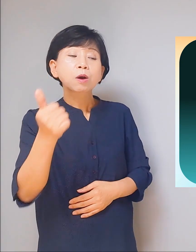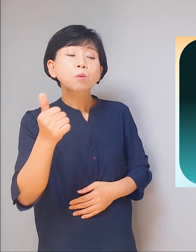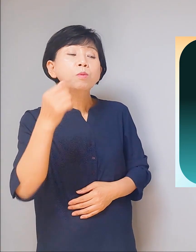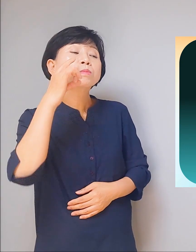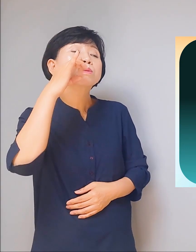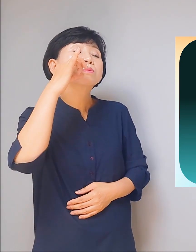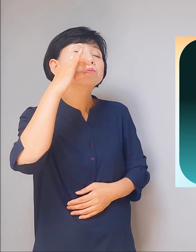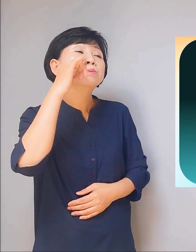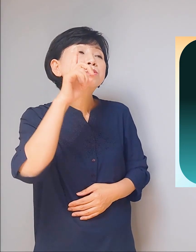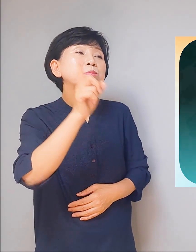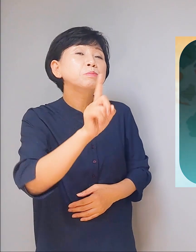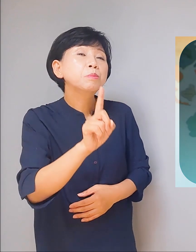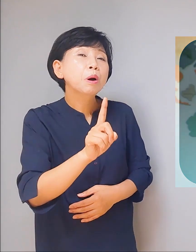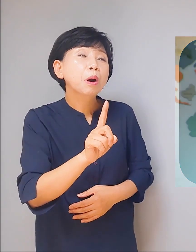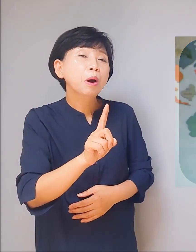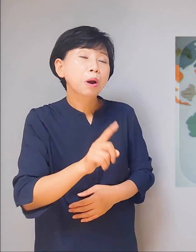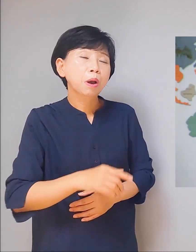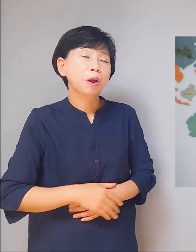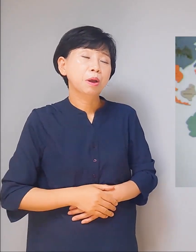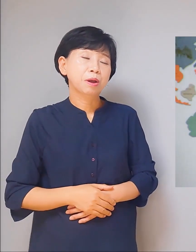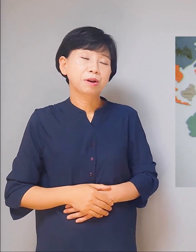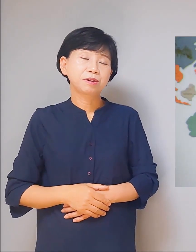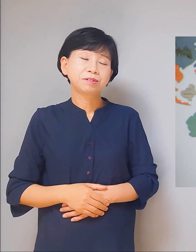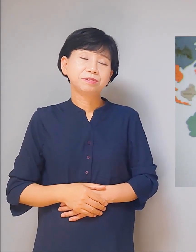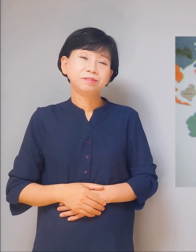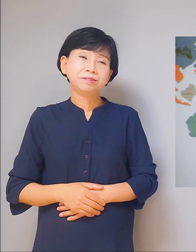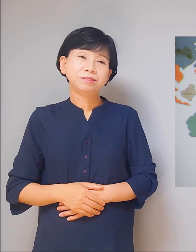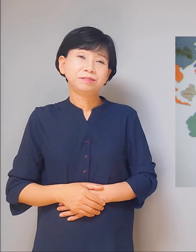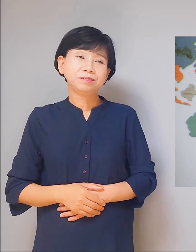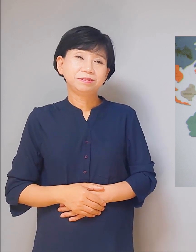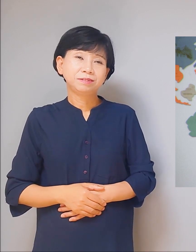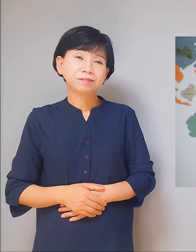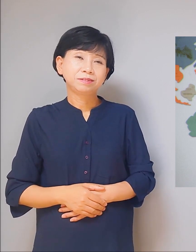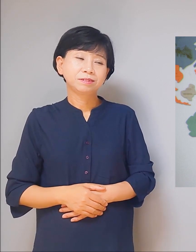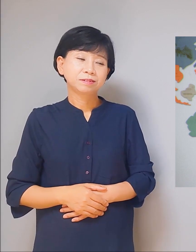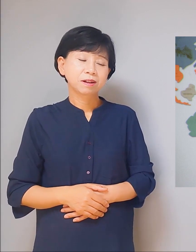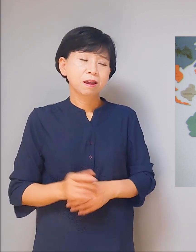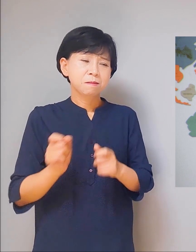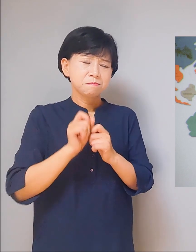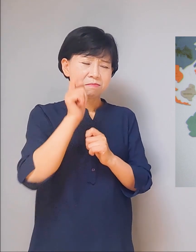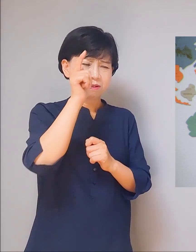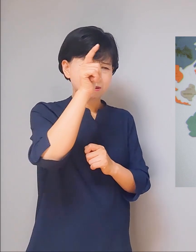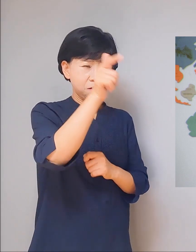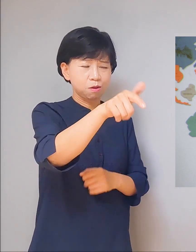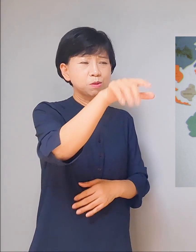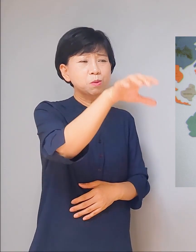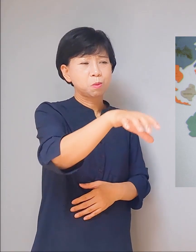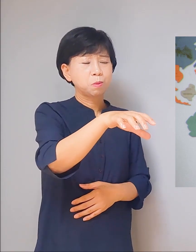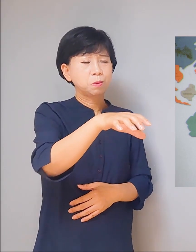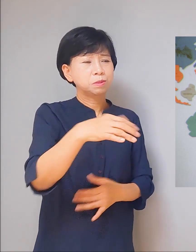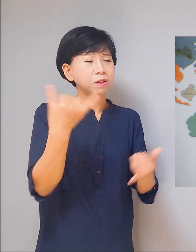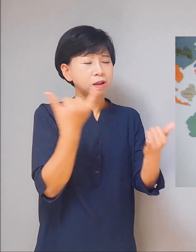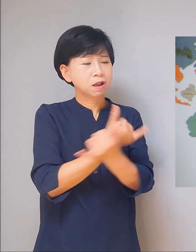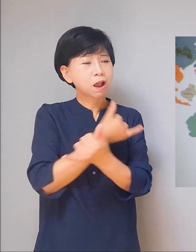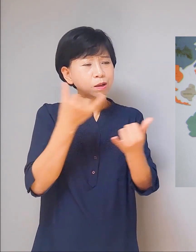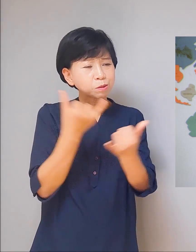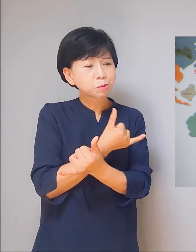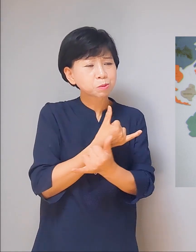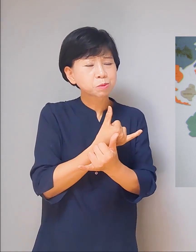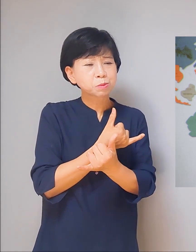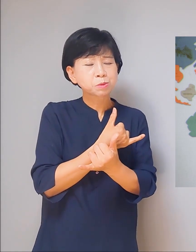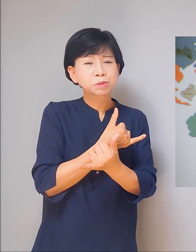어찌 보면 당연합니다. 왜냐하면 당시에 이렇게 먼 지역에 사는 가족들의 안부를 알 수 있는